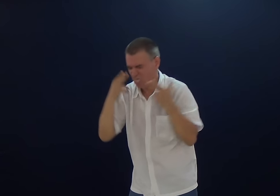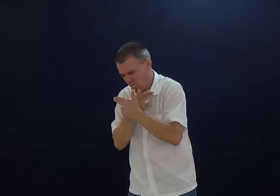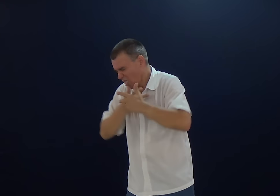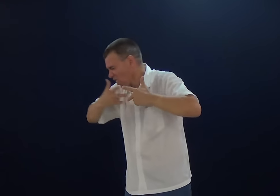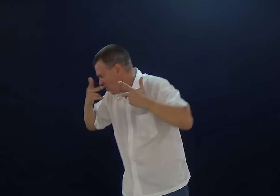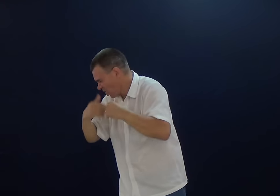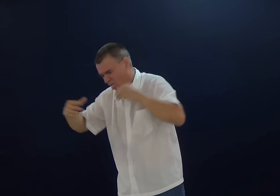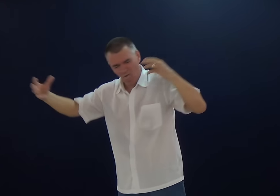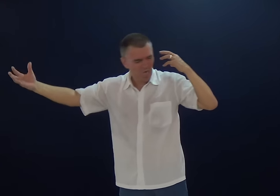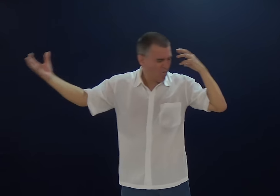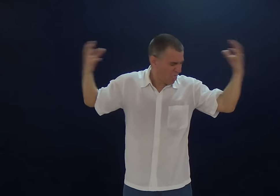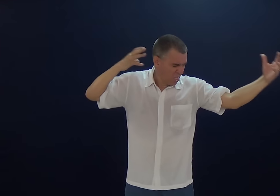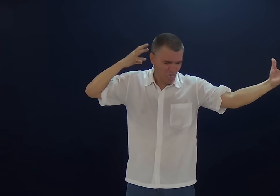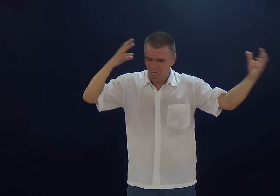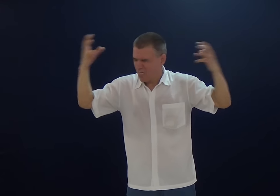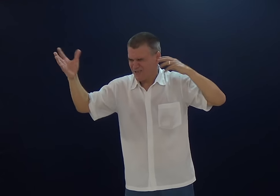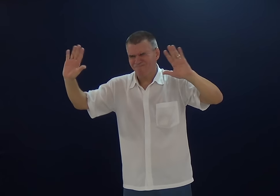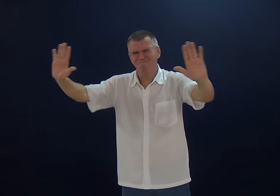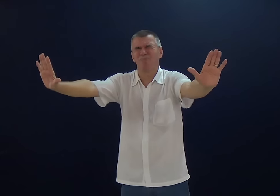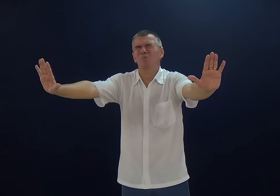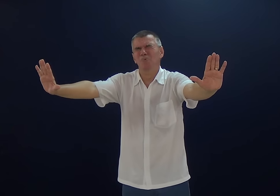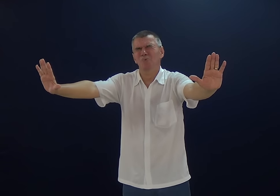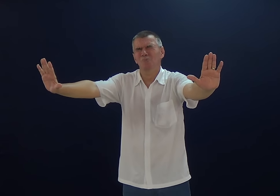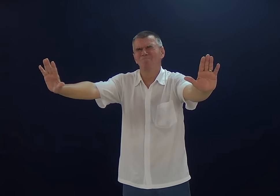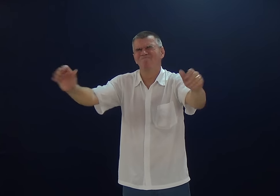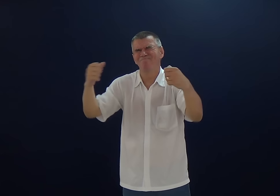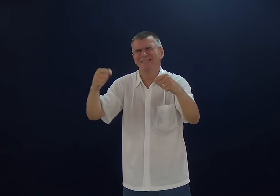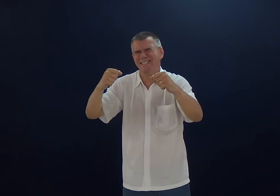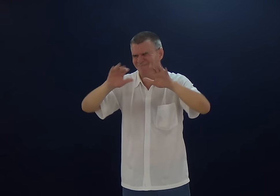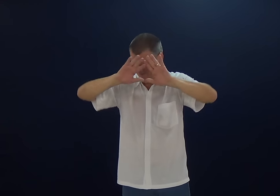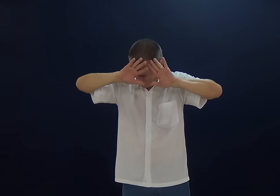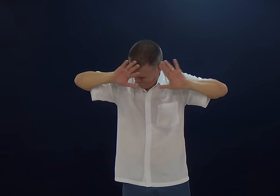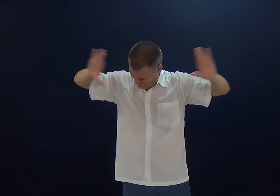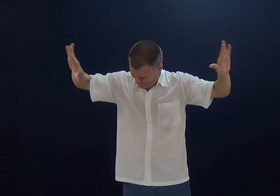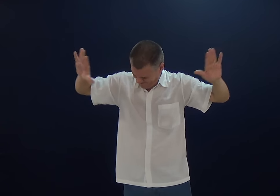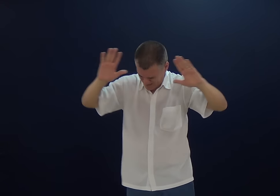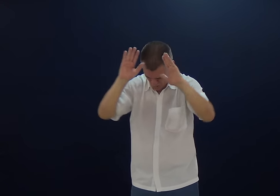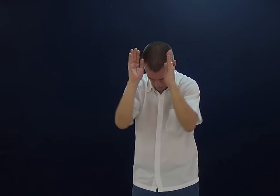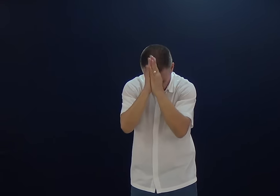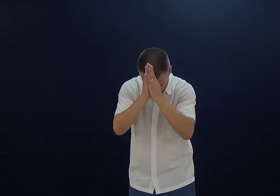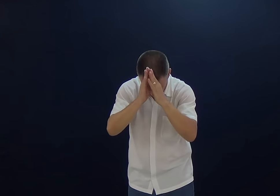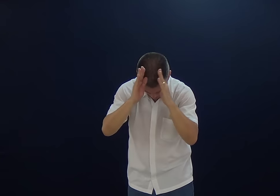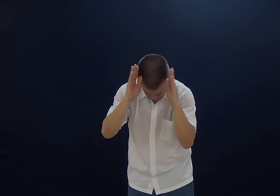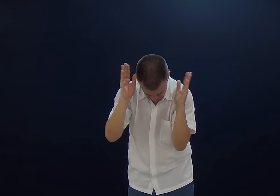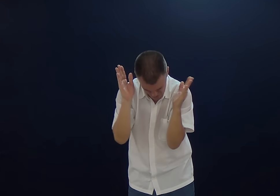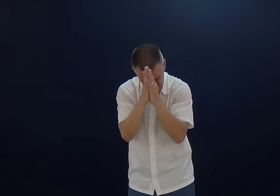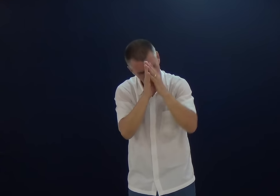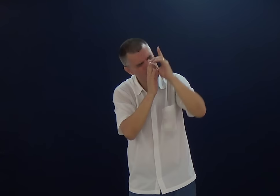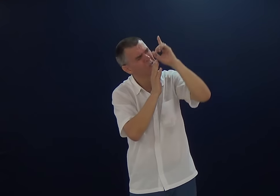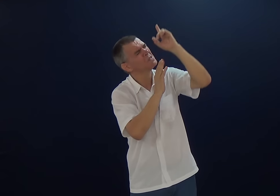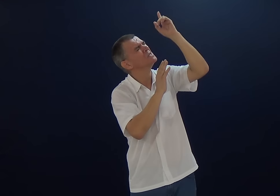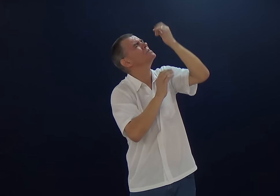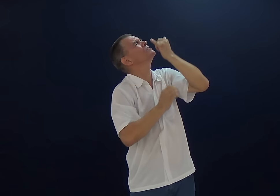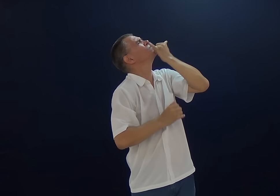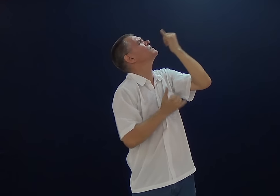atrair e fazer a nossa cabeça de alguma forma que toda essa ilusão seja retirada em nome de